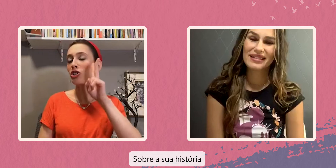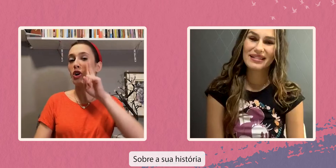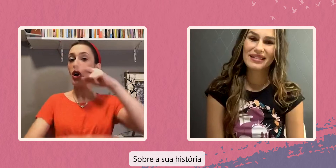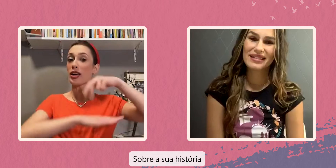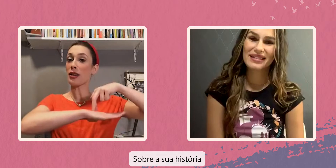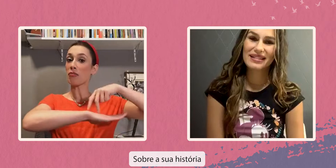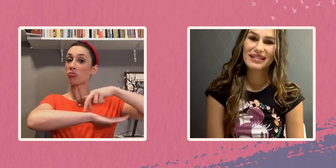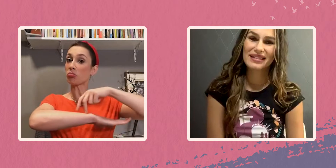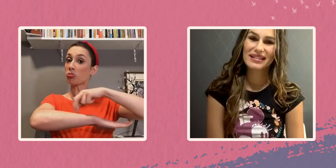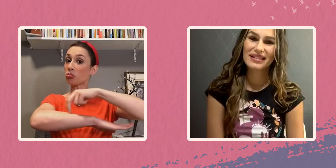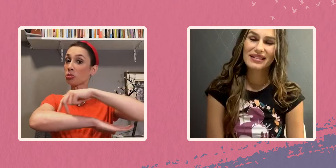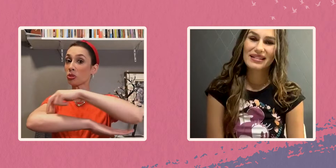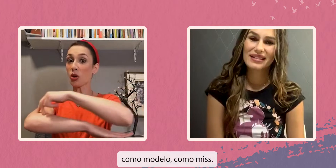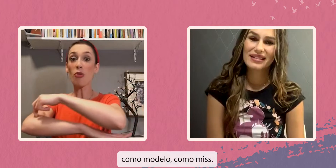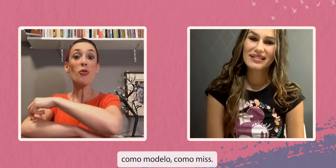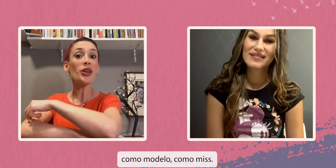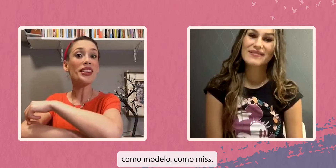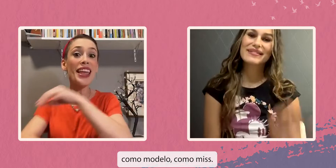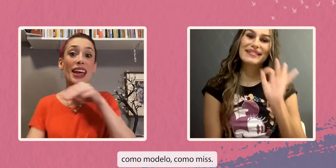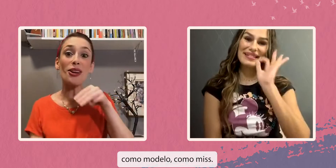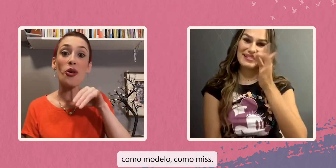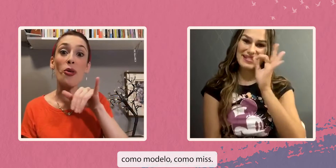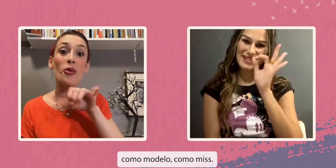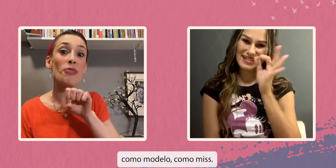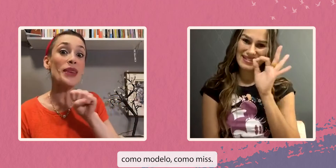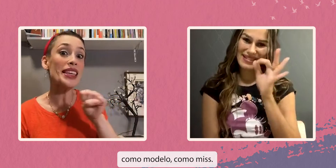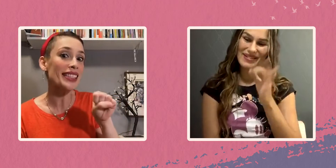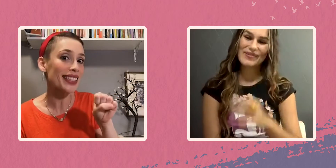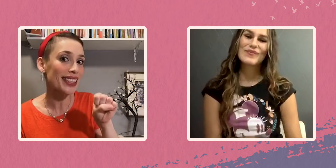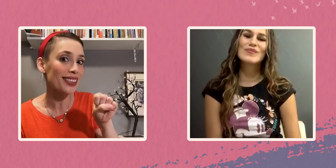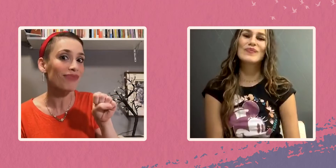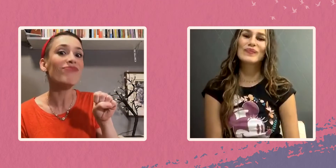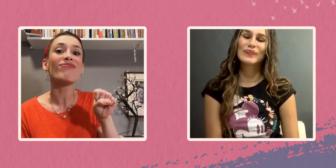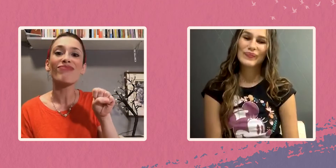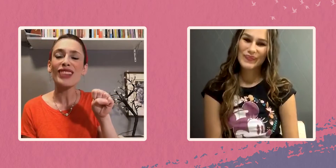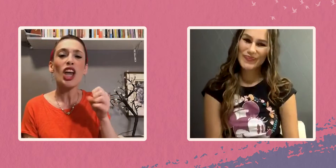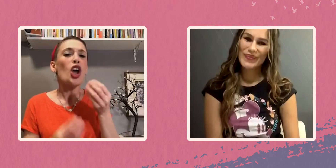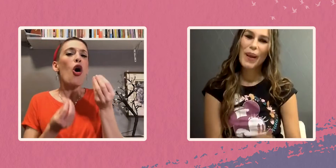sua história como modelo, como Miss.